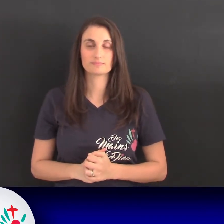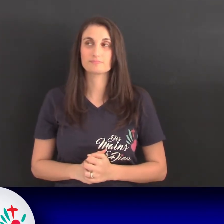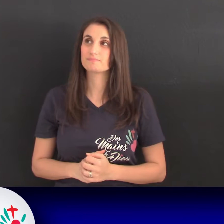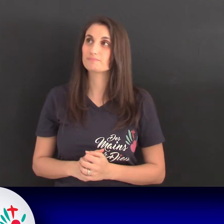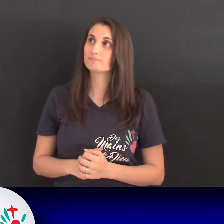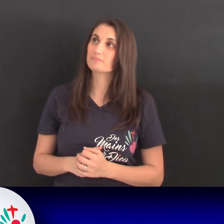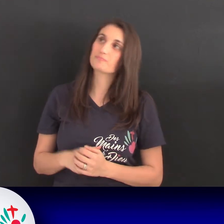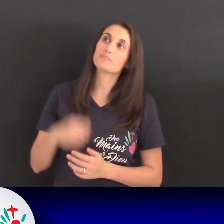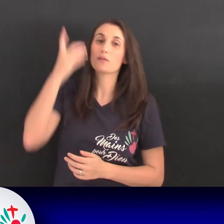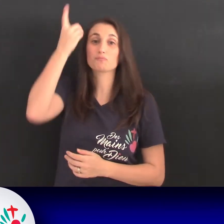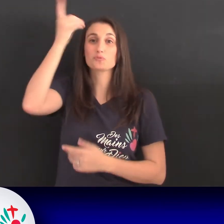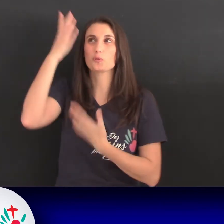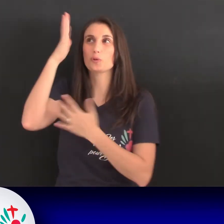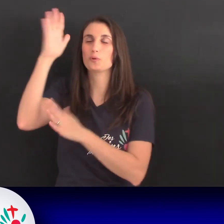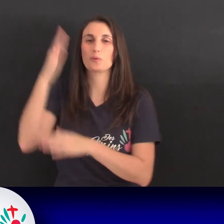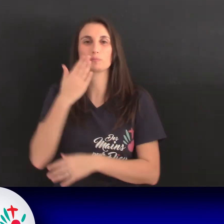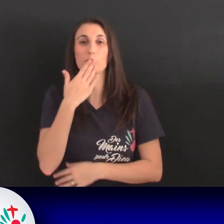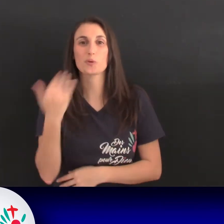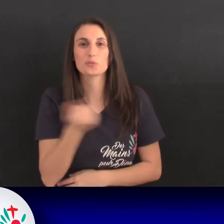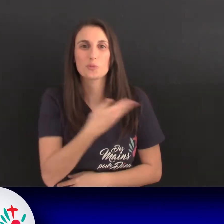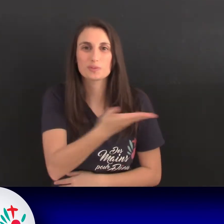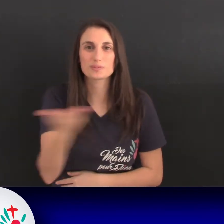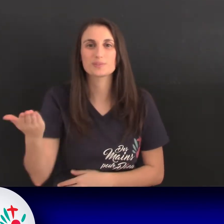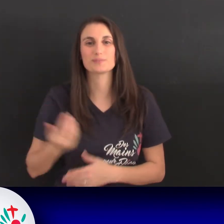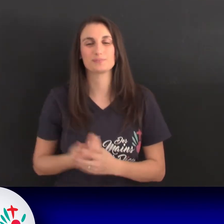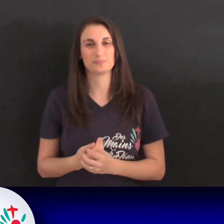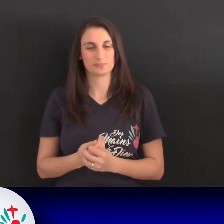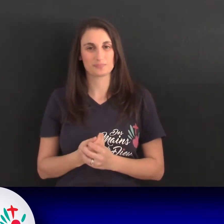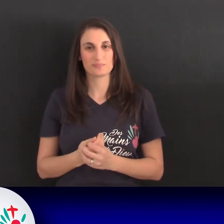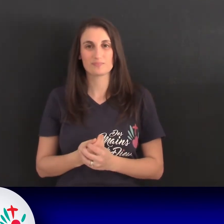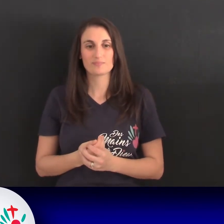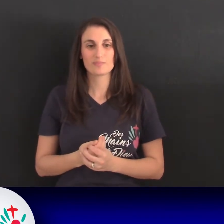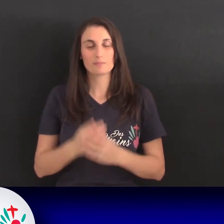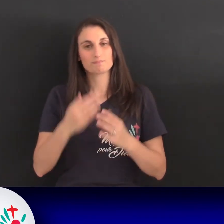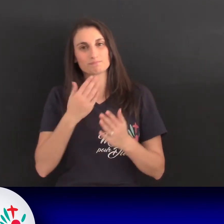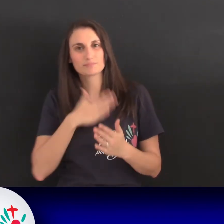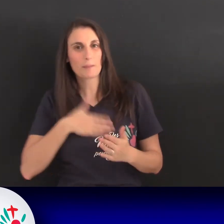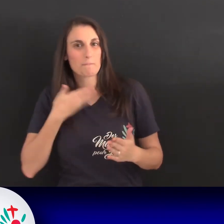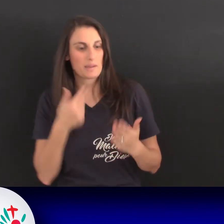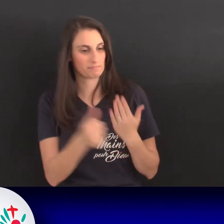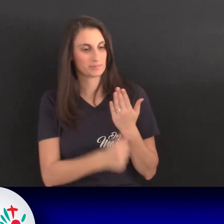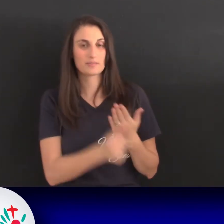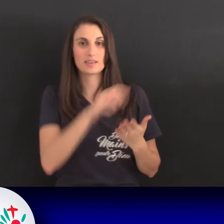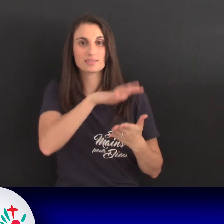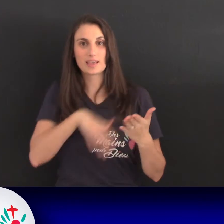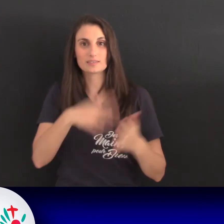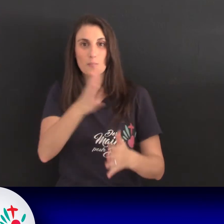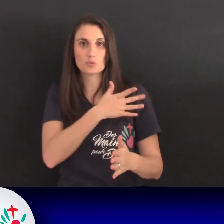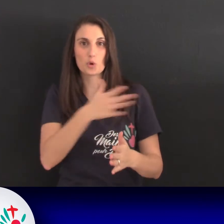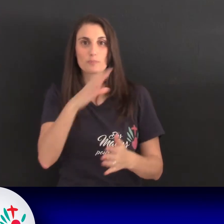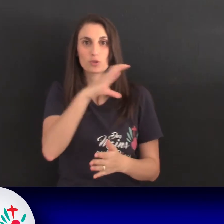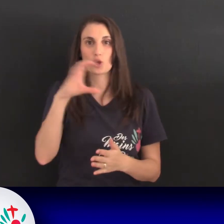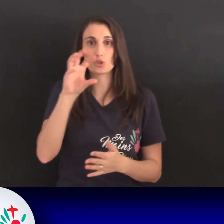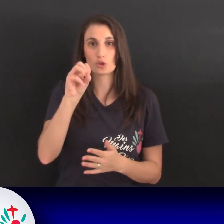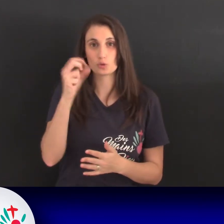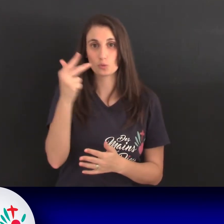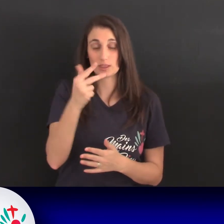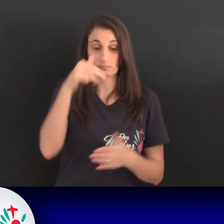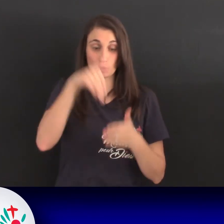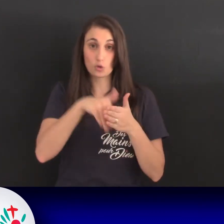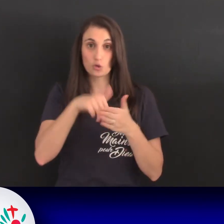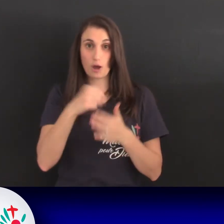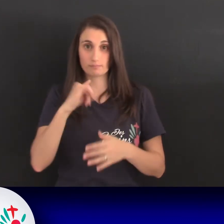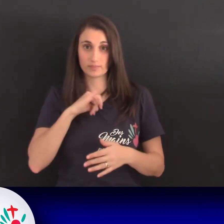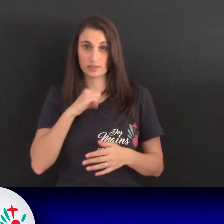Amen, Dieu soit loué, je vous salue avec la paix du Seigneur. Je voudrais partager avec vous le psaume 138. Dans ce psaume, il y a 3 fois